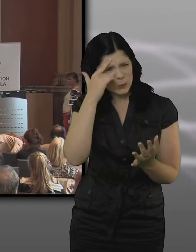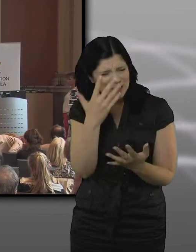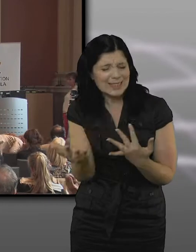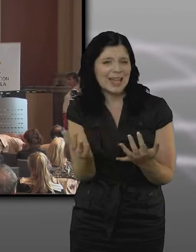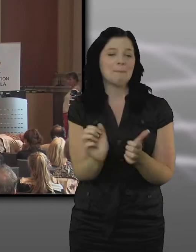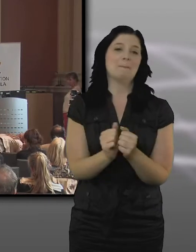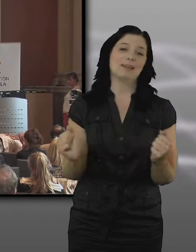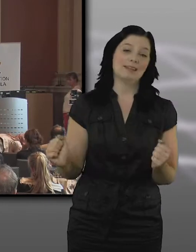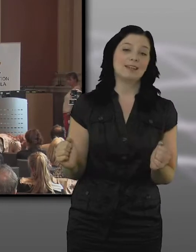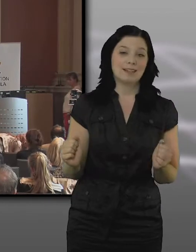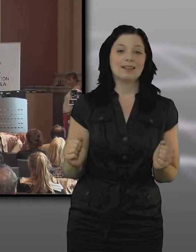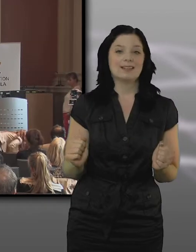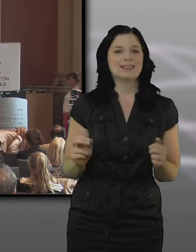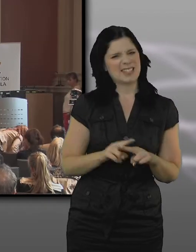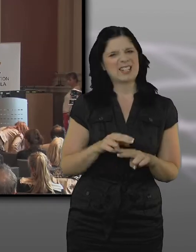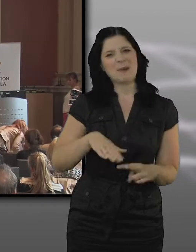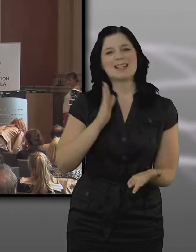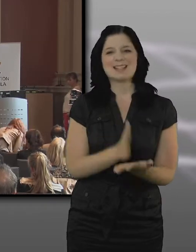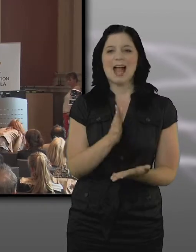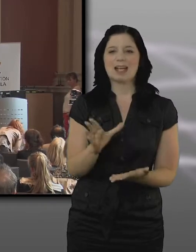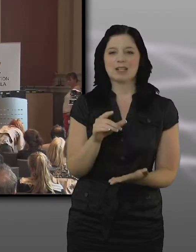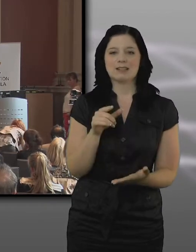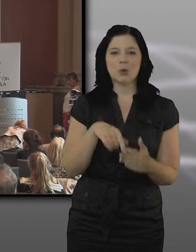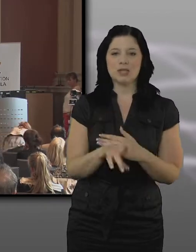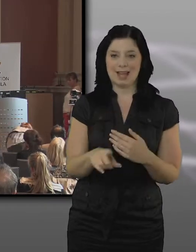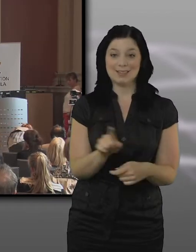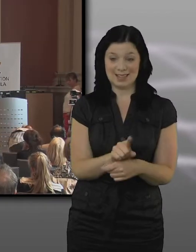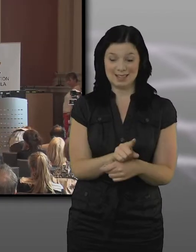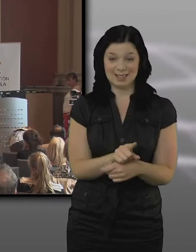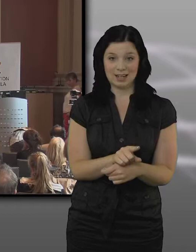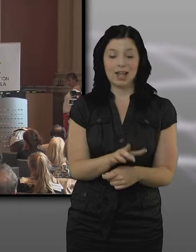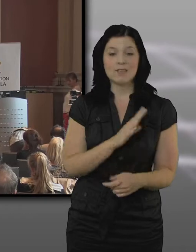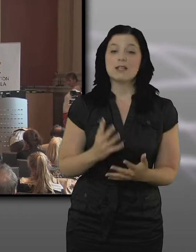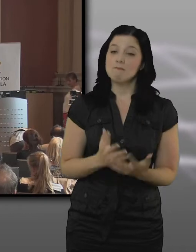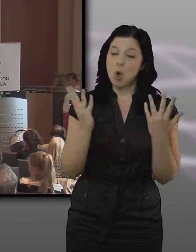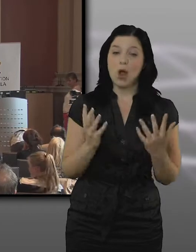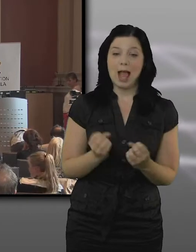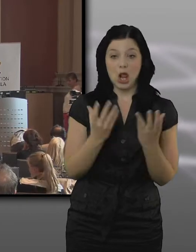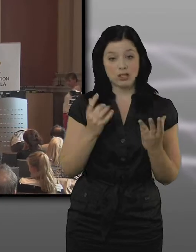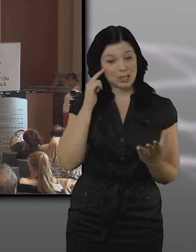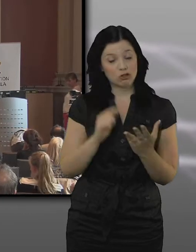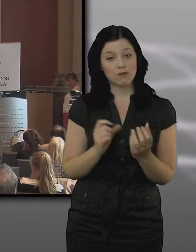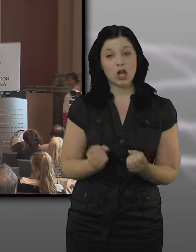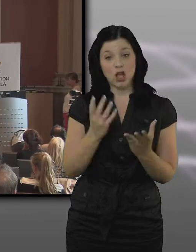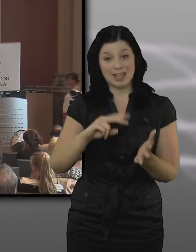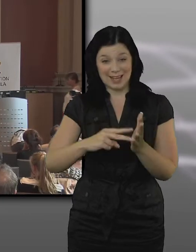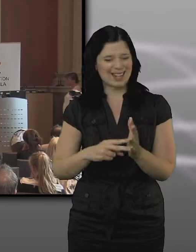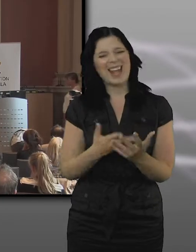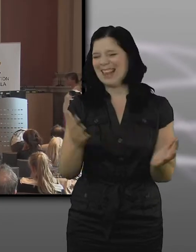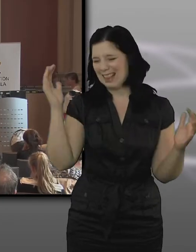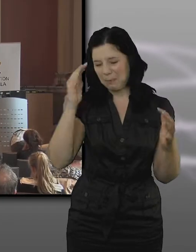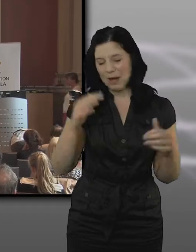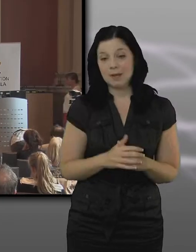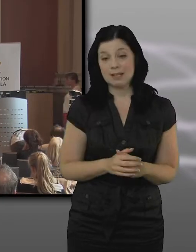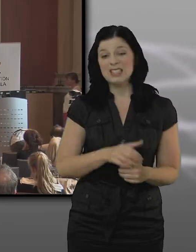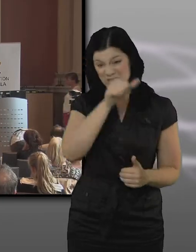men det kändes säkrast just då. Det finns många lösningar för att lösa tekniken idag, så det är inte det svåra. Utan det svåra